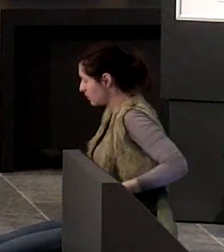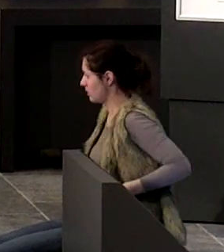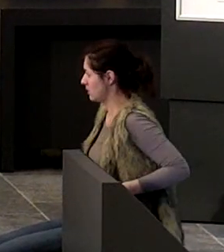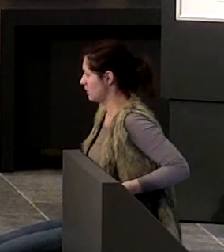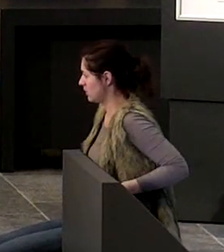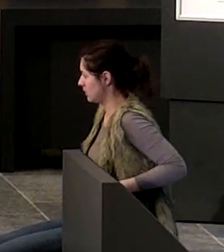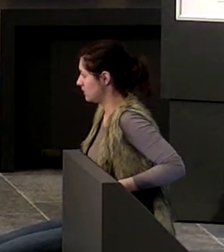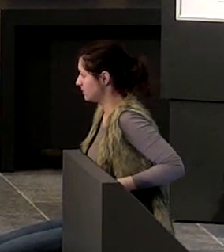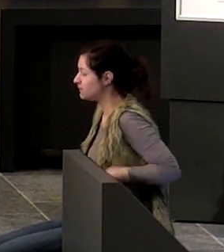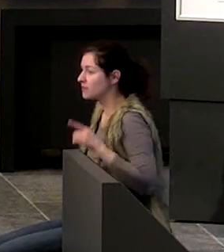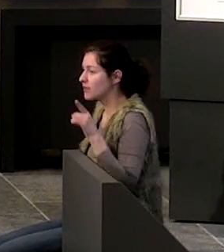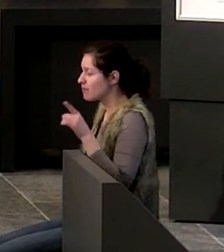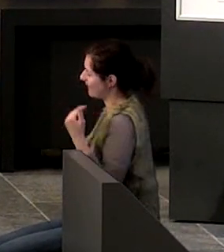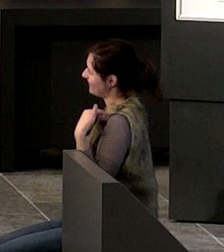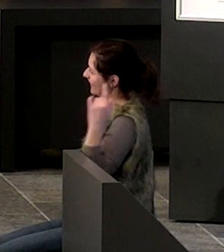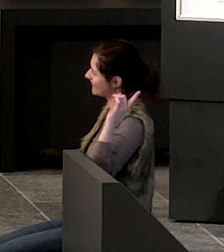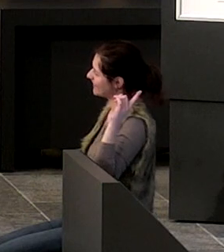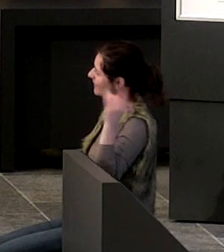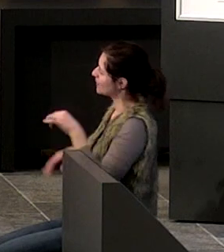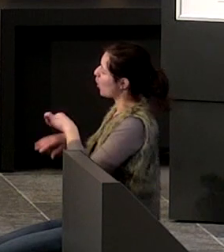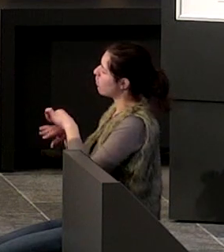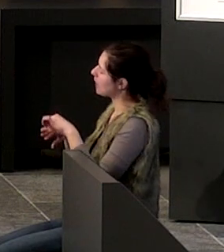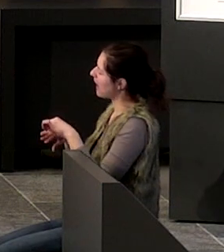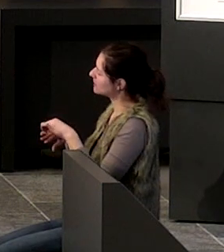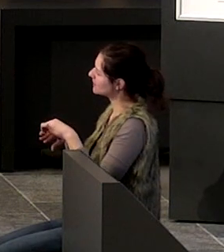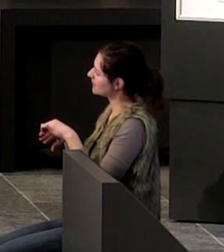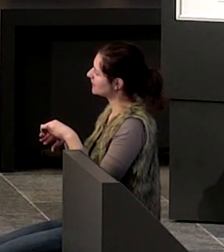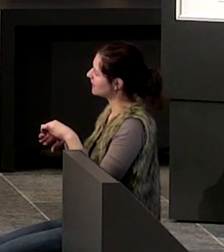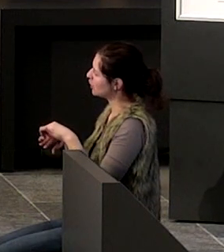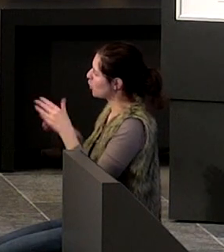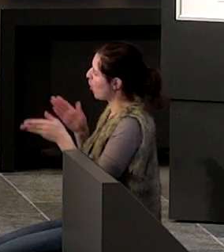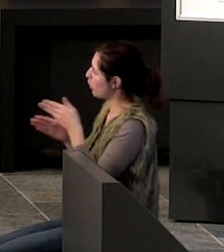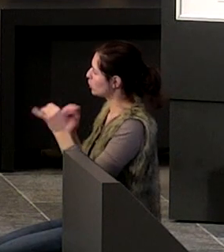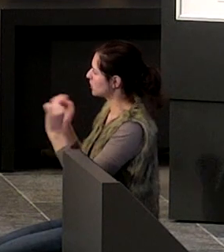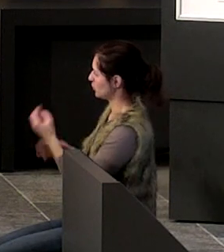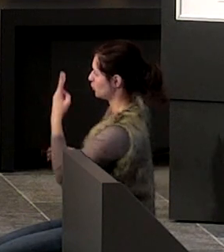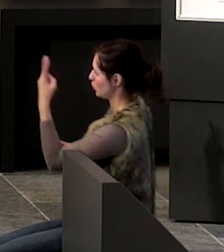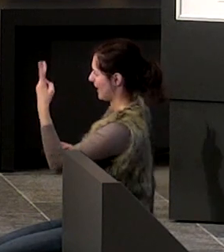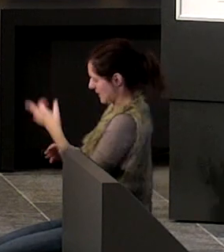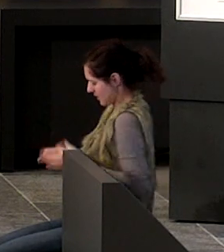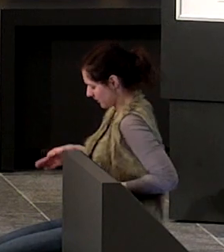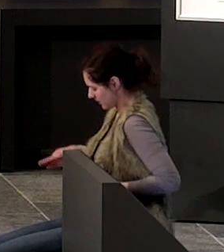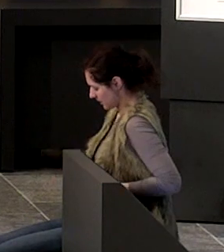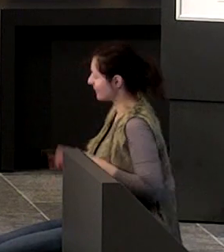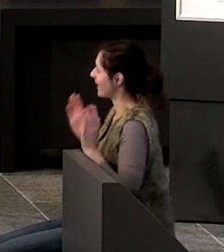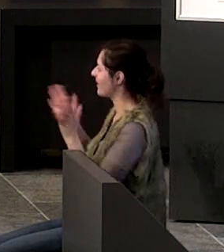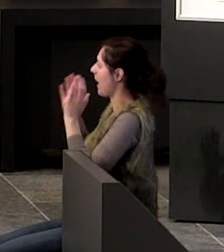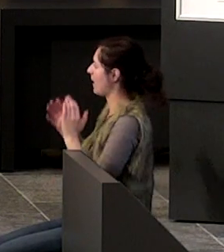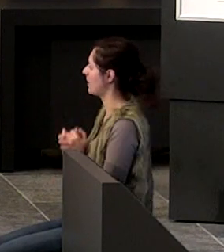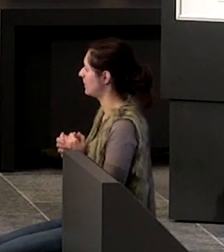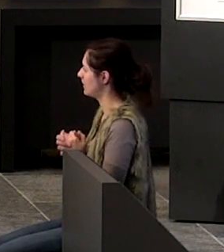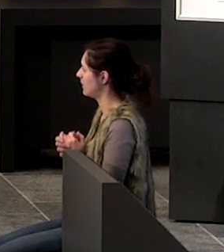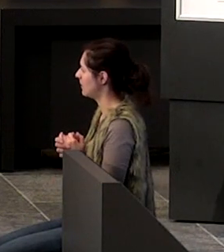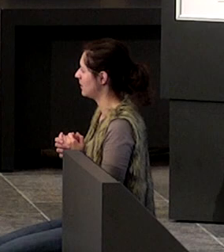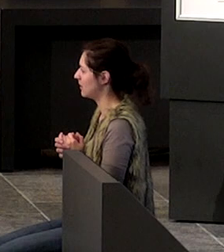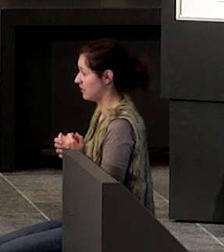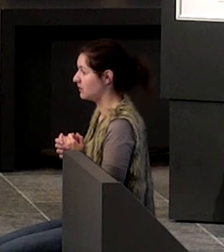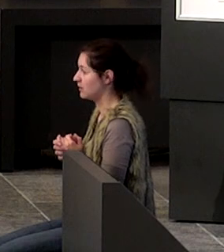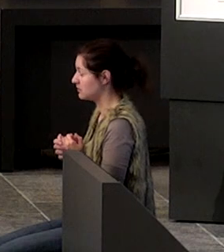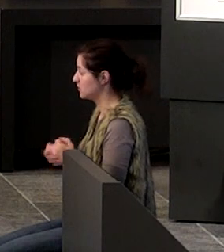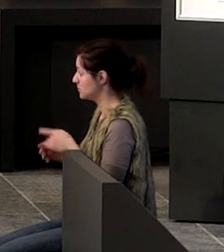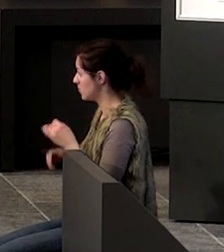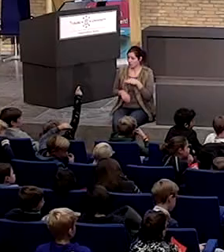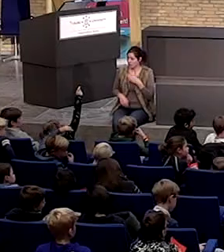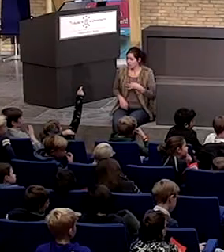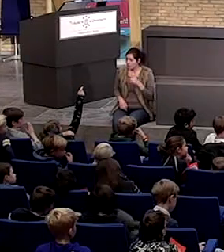die operatierobot die ik net laat zien, dat zijn twee hele kleine gaatjes. En die operatie is aan de binnen... Het heeft een paar